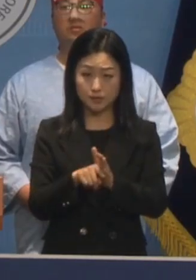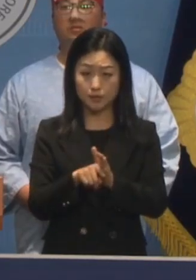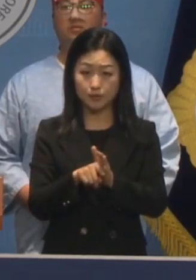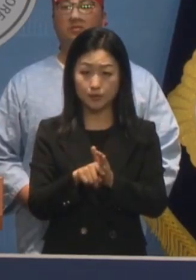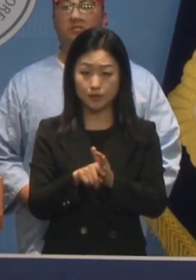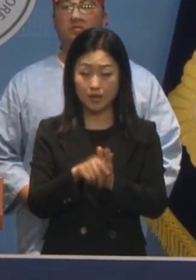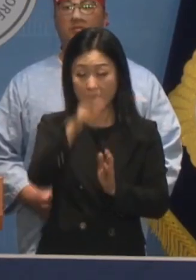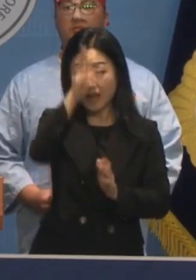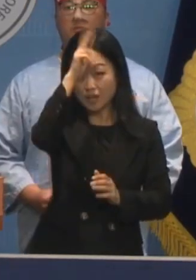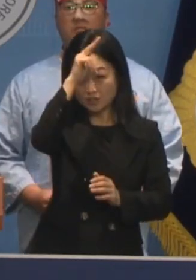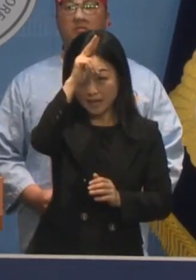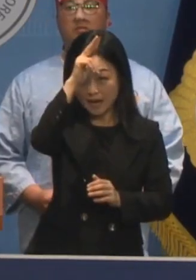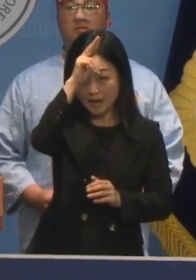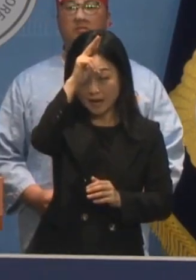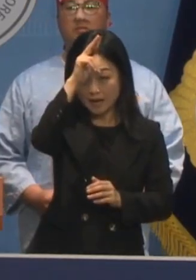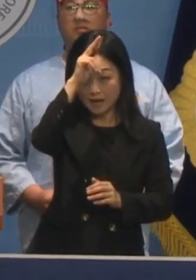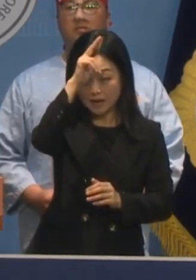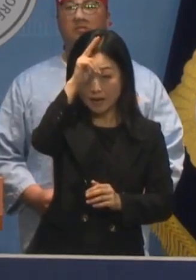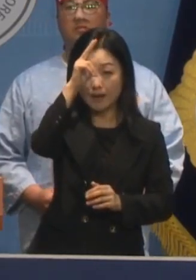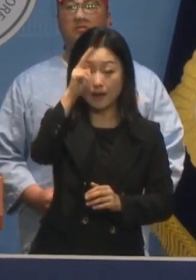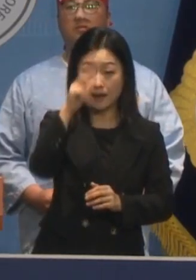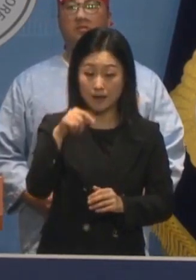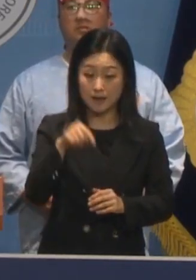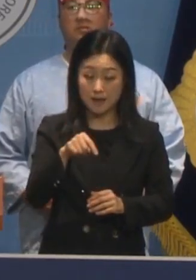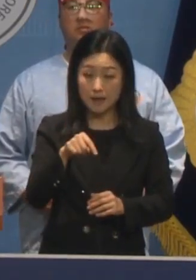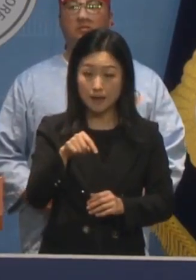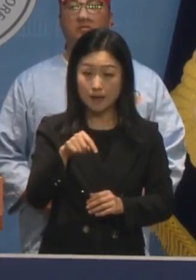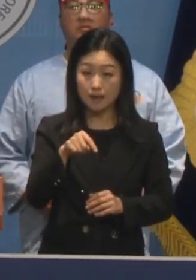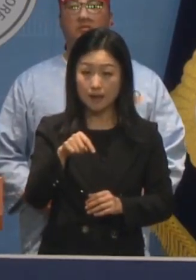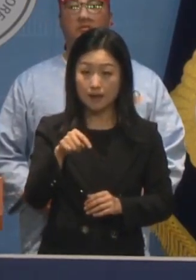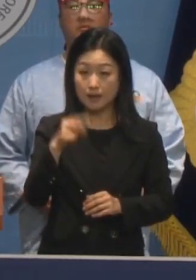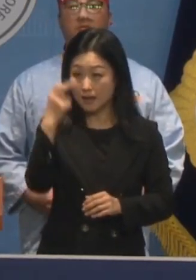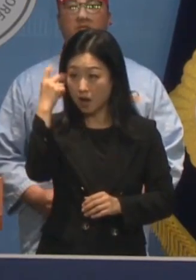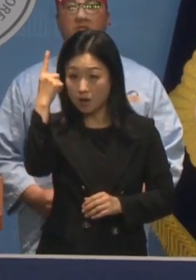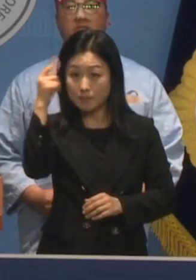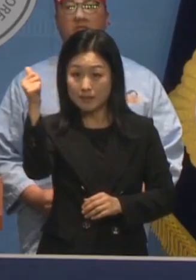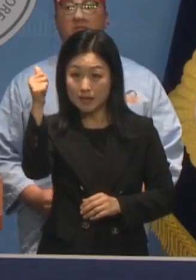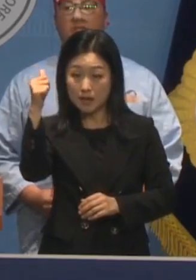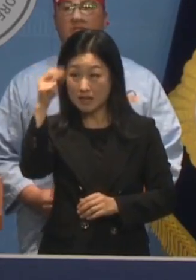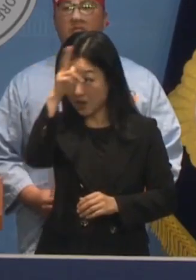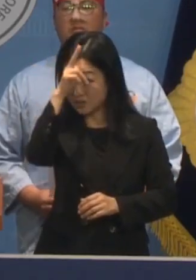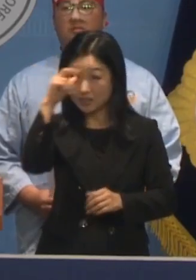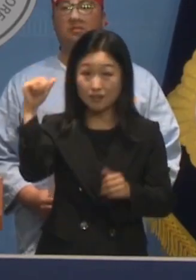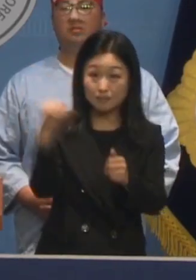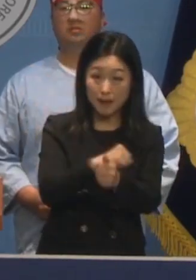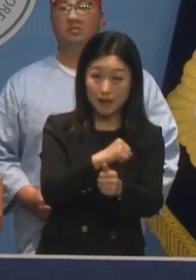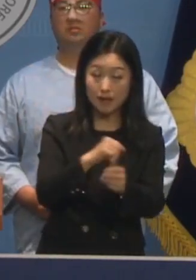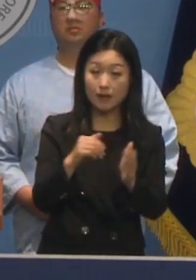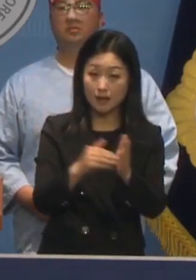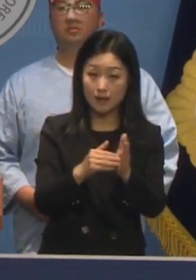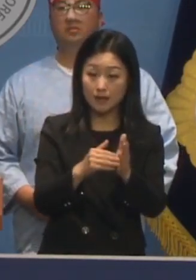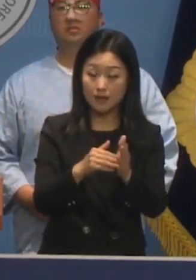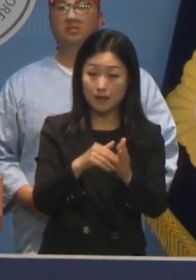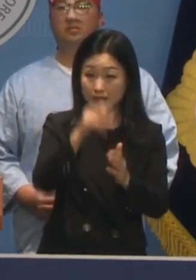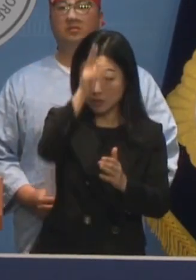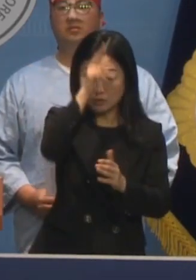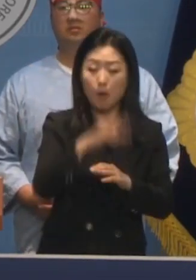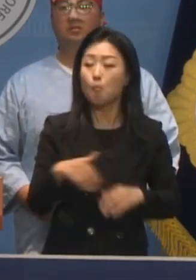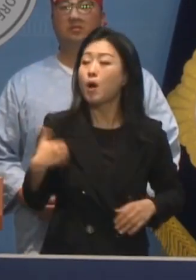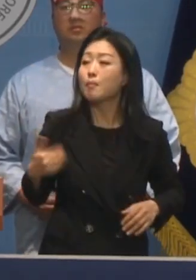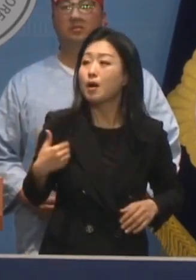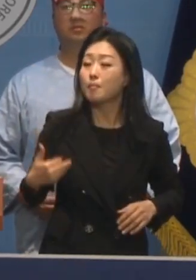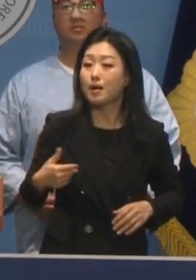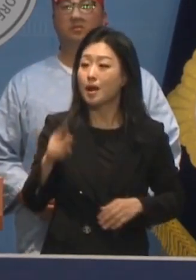있던 경찰까지 경비대는 무차별적으로 폭행을 자행했습니다. 그리고는 경찰인 줄 몰랐다고